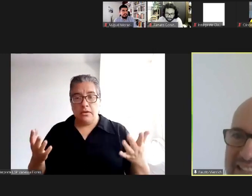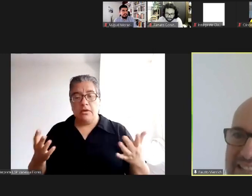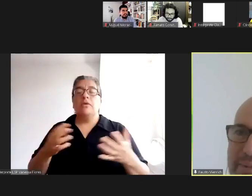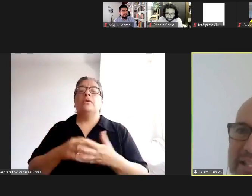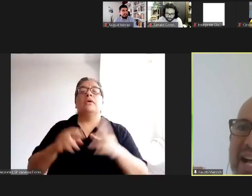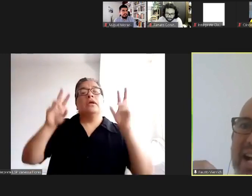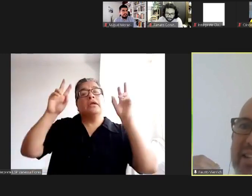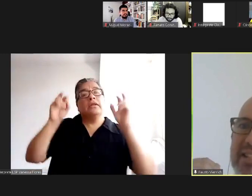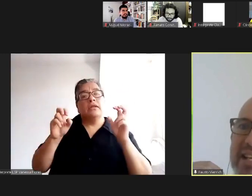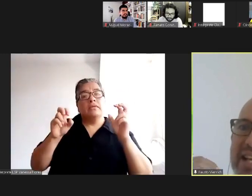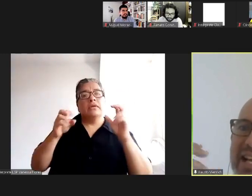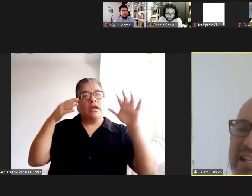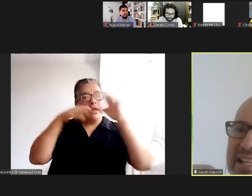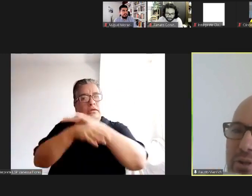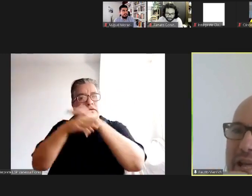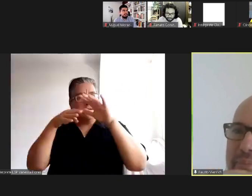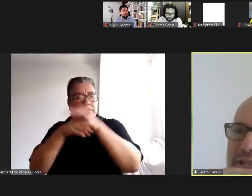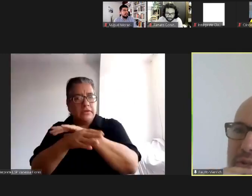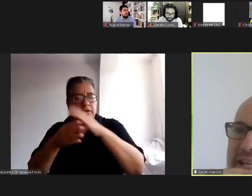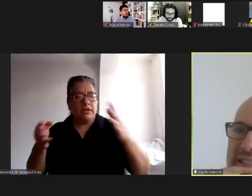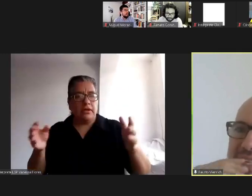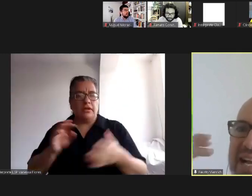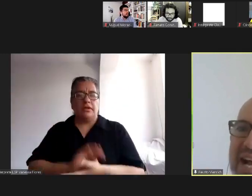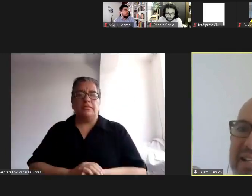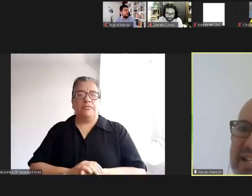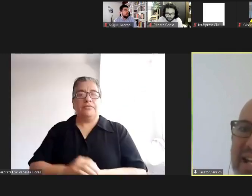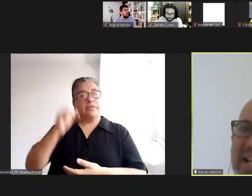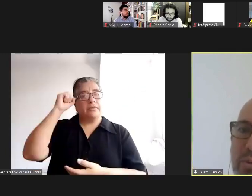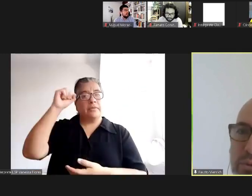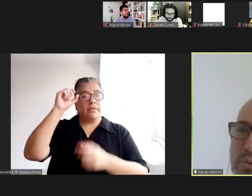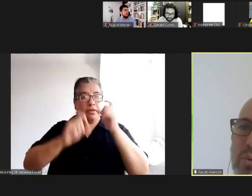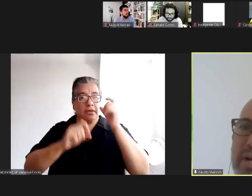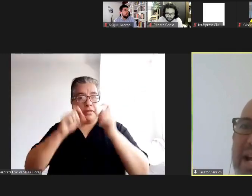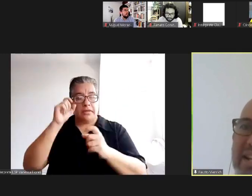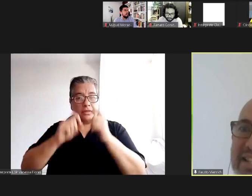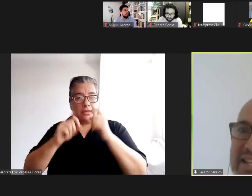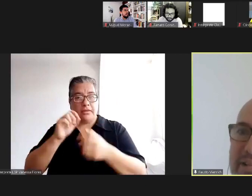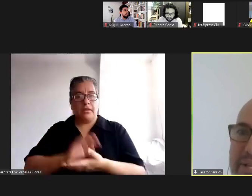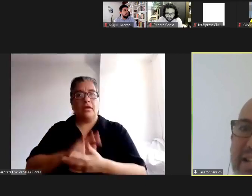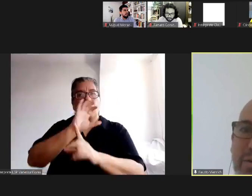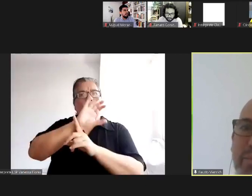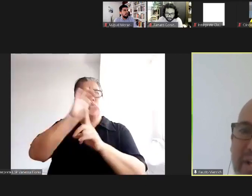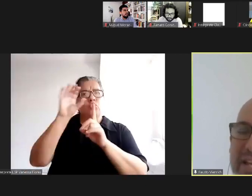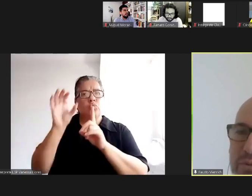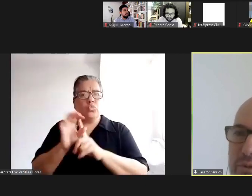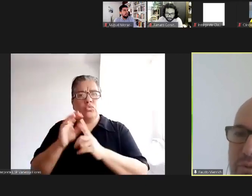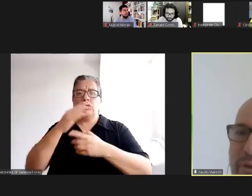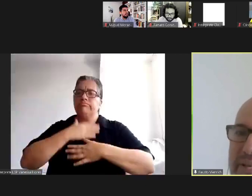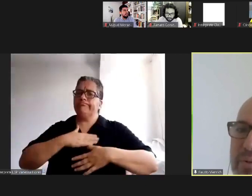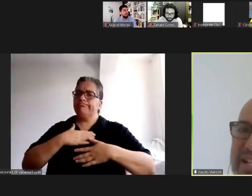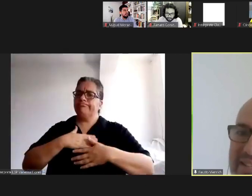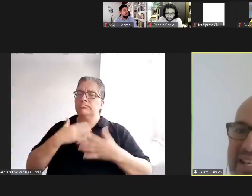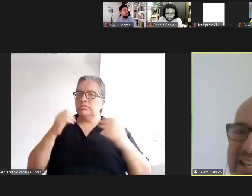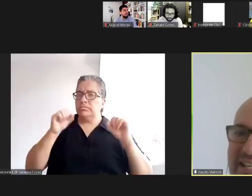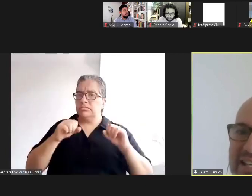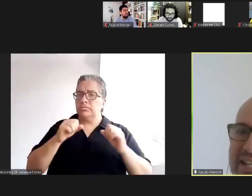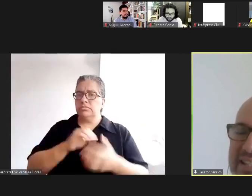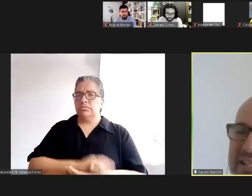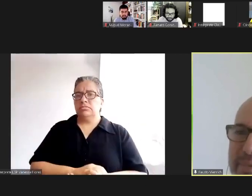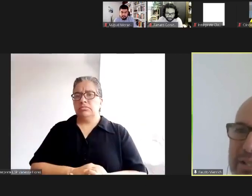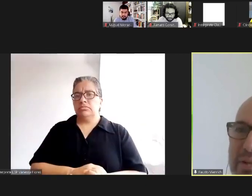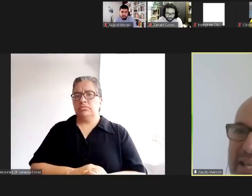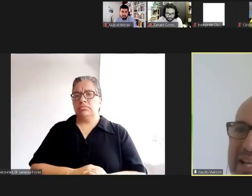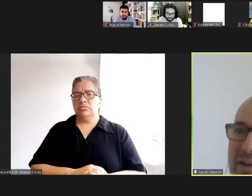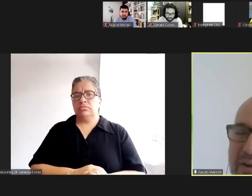total accesibilidad, el derecho de las personas a la cultura, al entretenimiento, porque hay todavía una serie